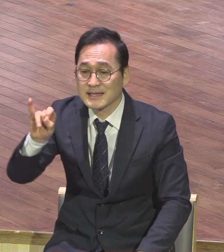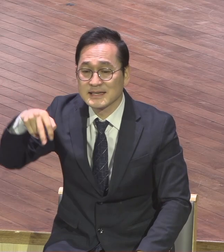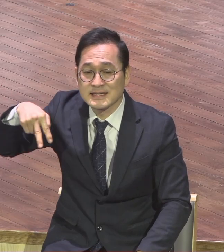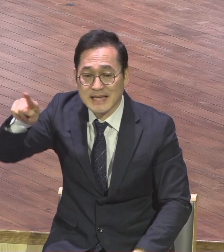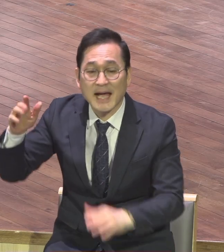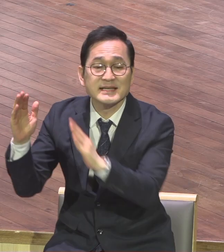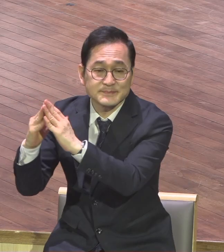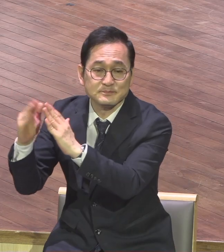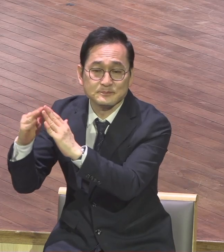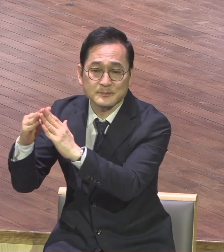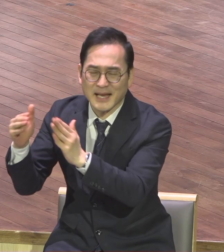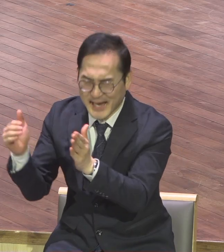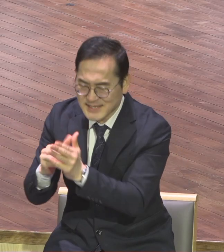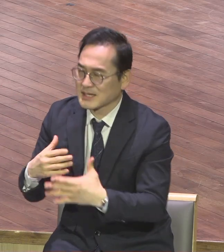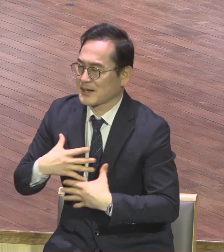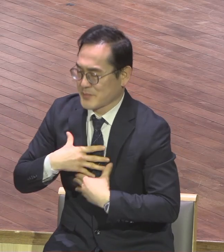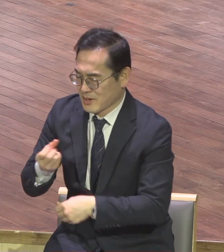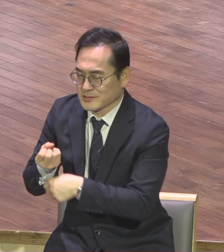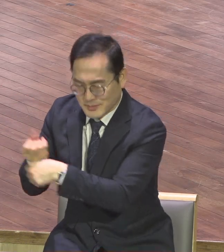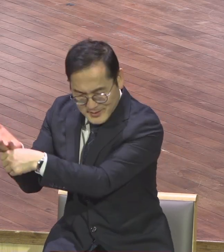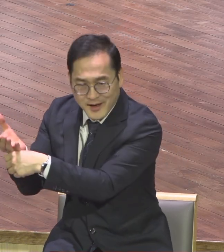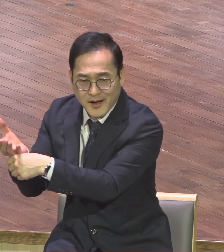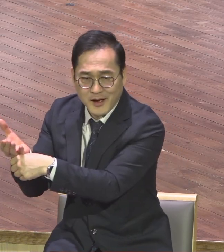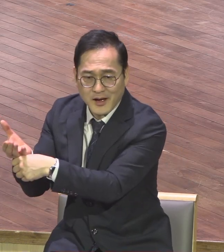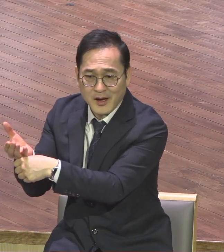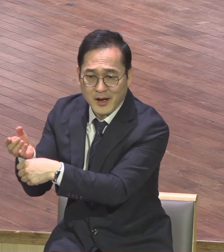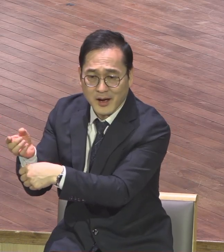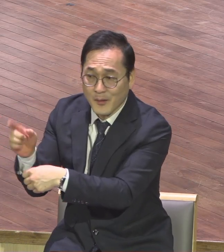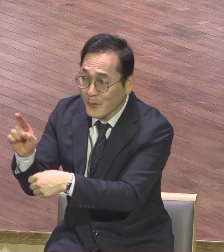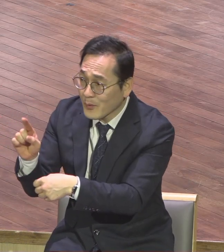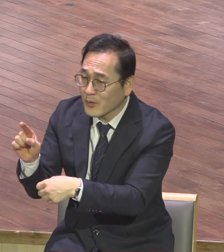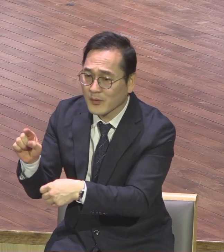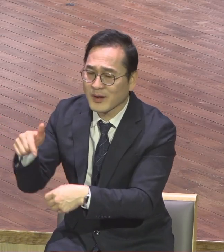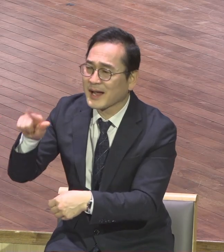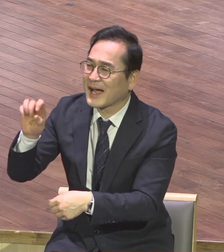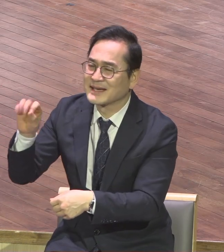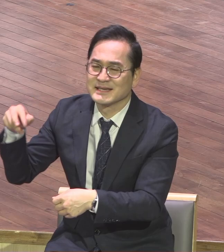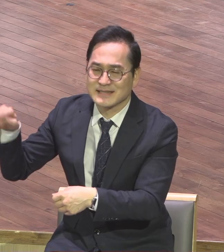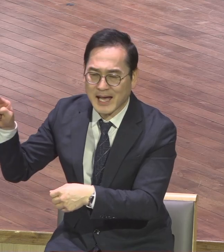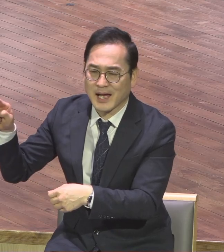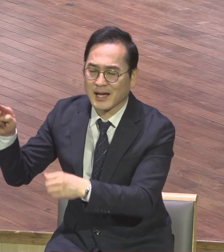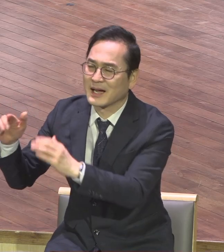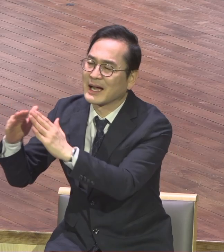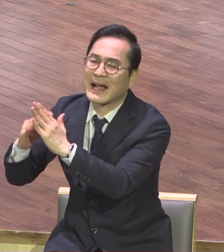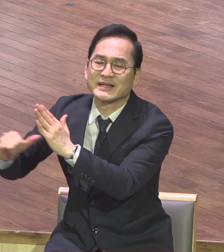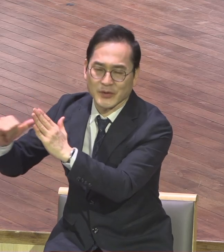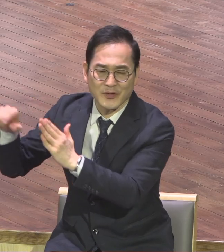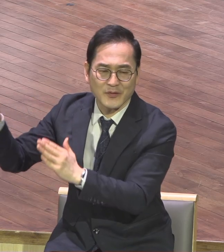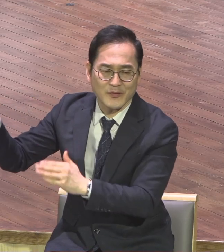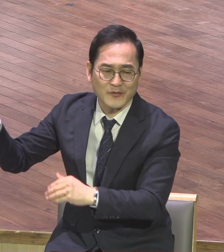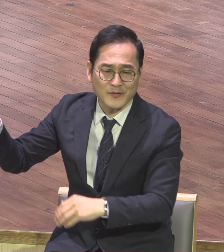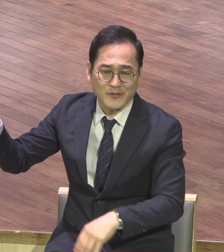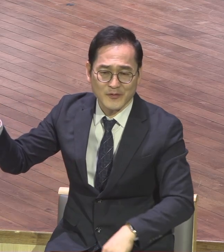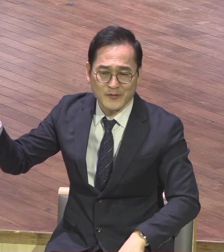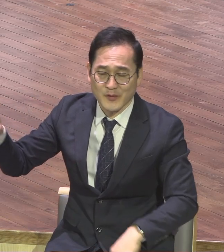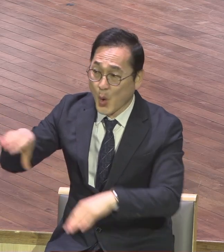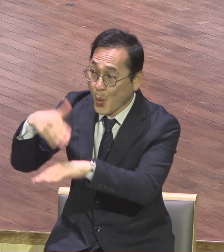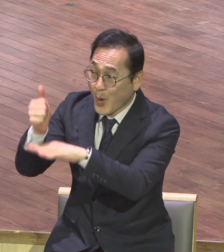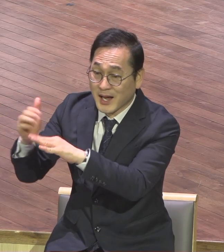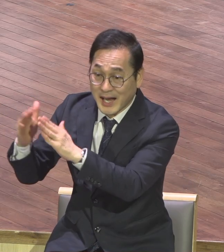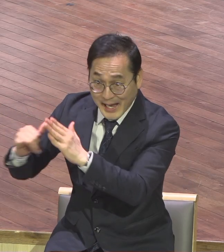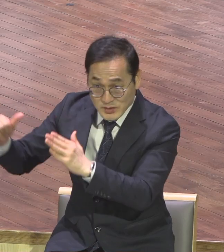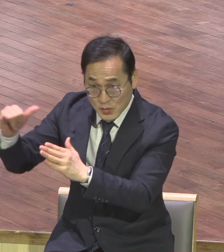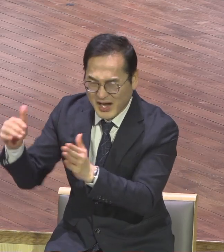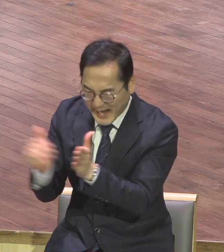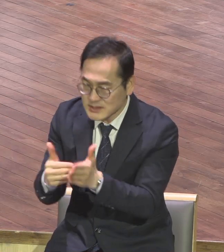로마 황궁의 가족 중에서도 예수 믿는 사람들이 생겨났을 정도로 엄청난 변화를 일으킨 겁니다. 그 현장에 제수로